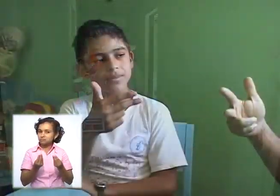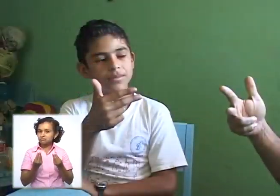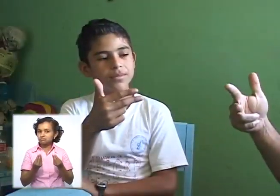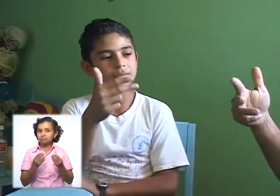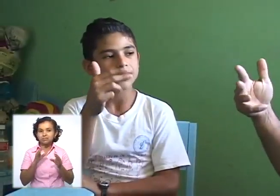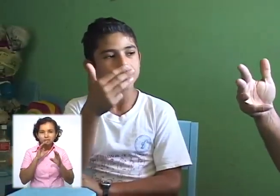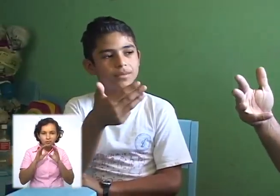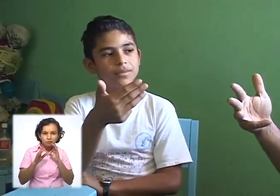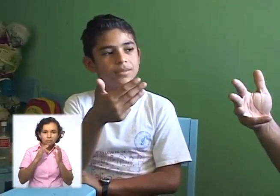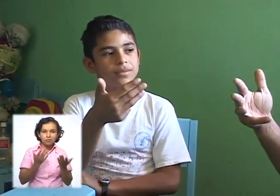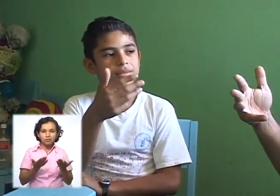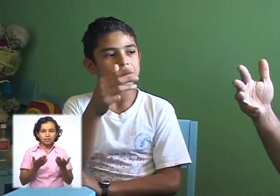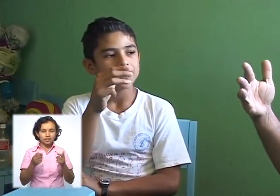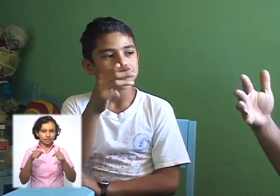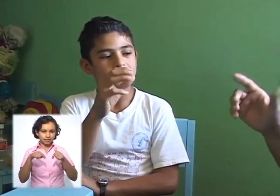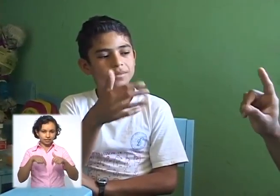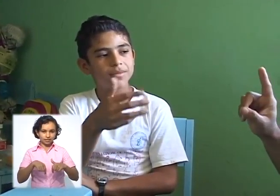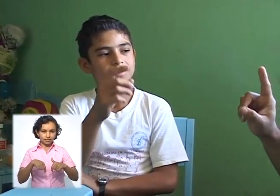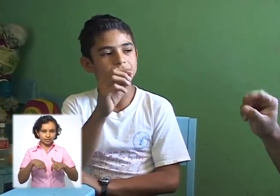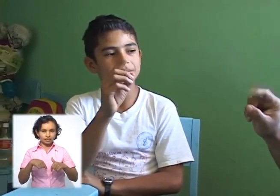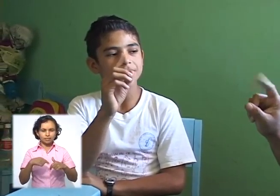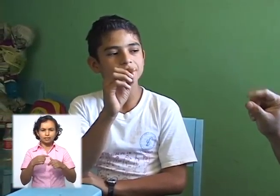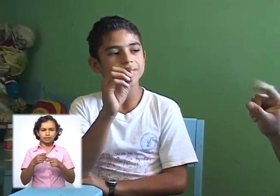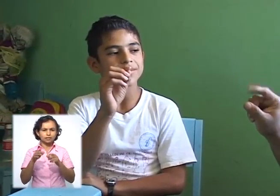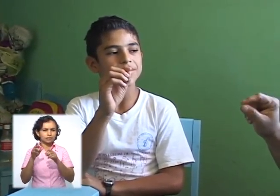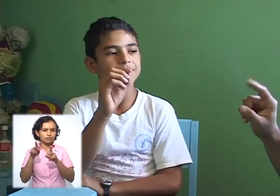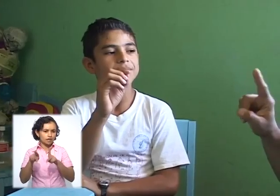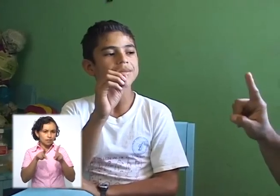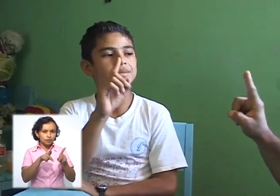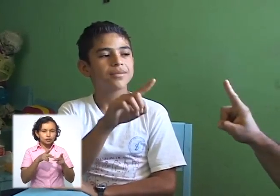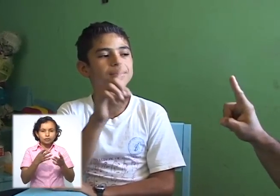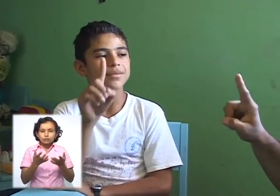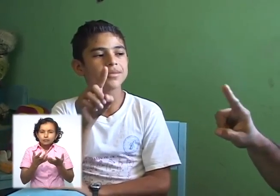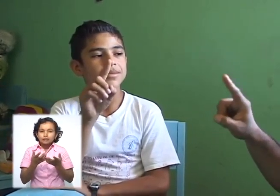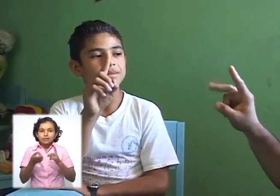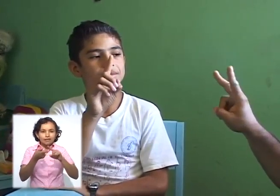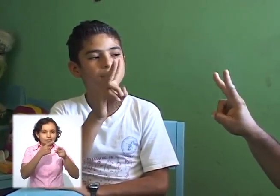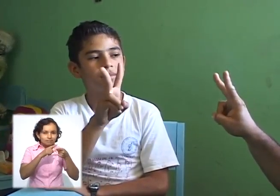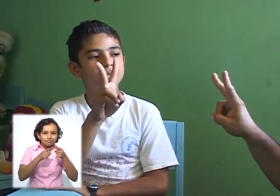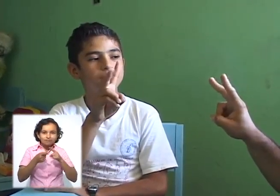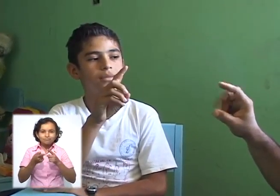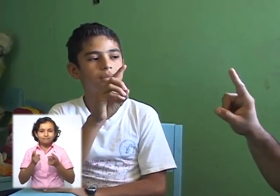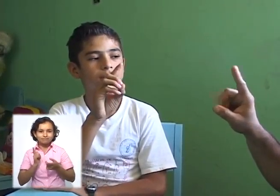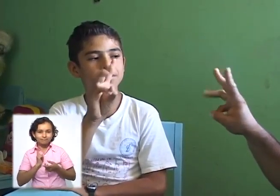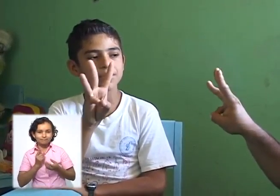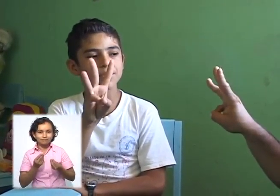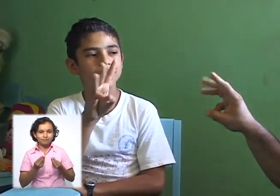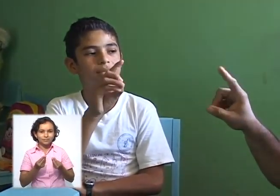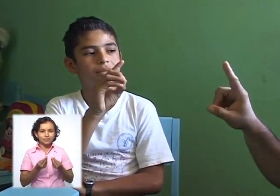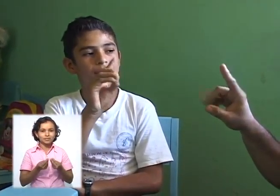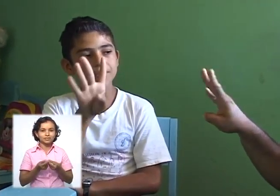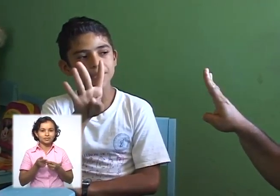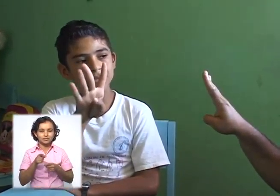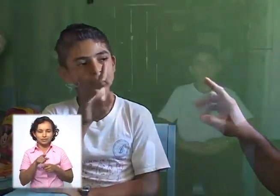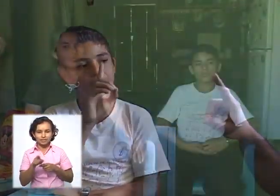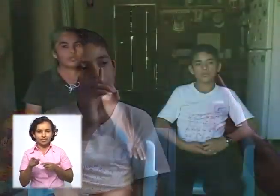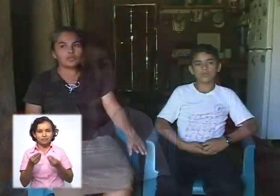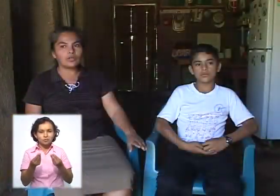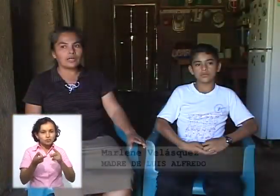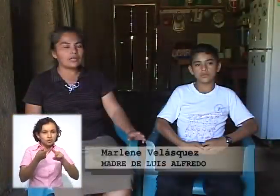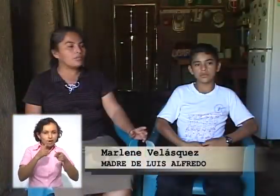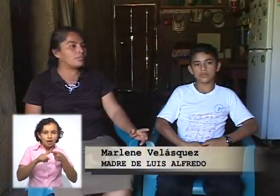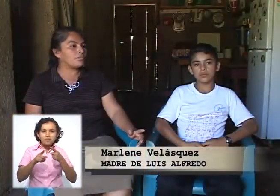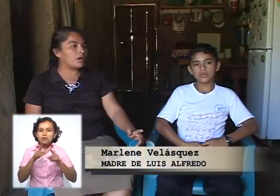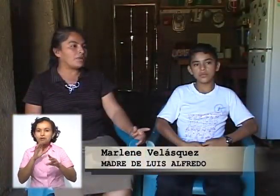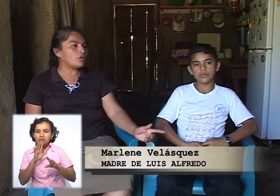comunica bastante. Aquí, pues, muchos lo quieren, porque bastante, con